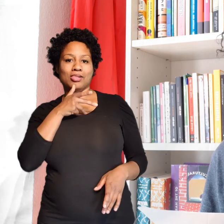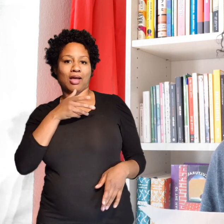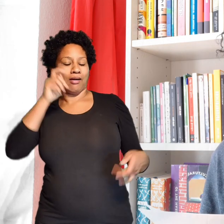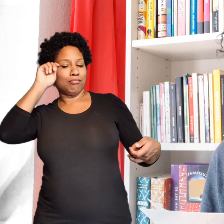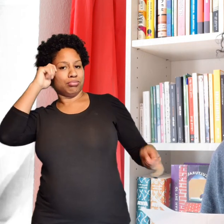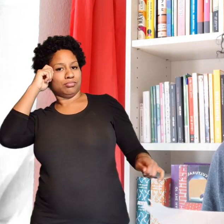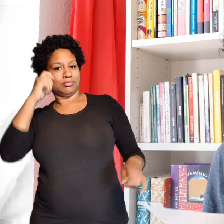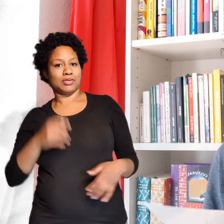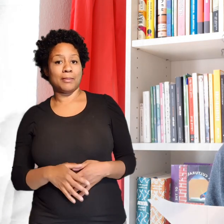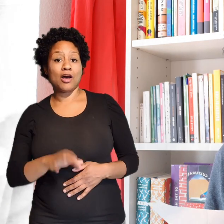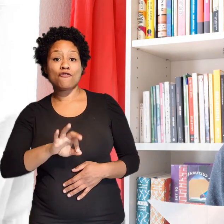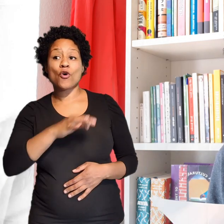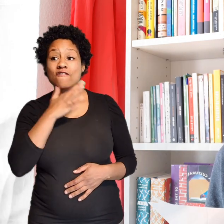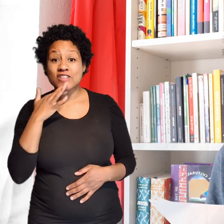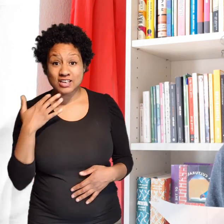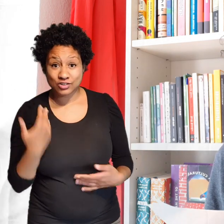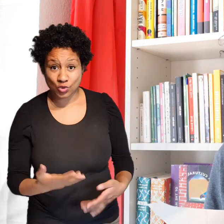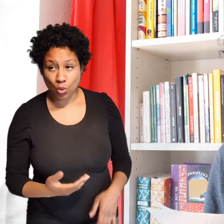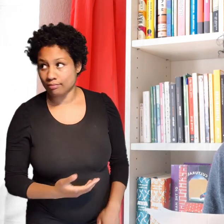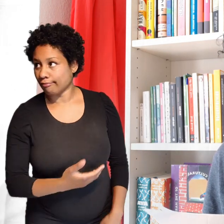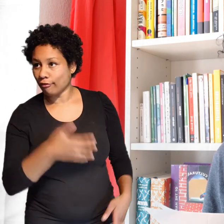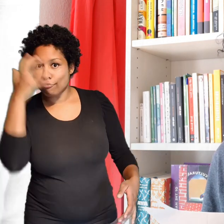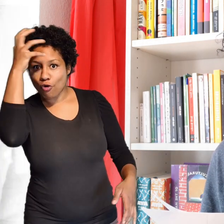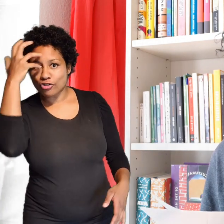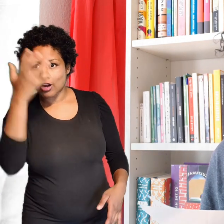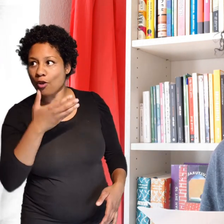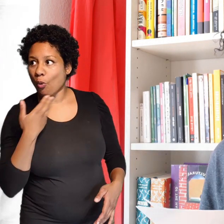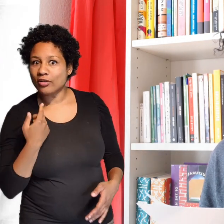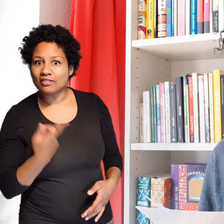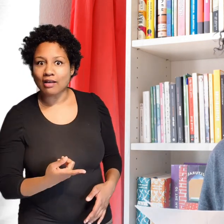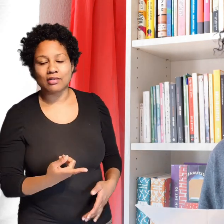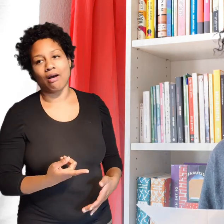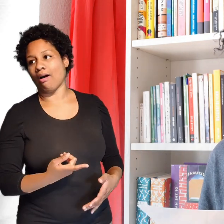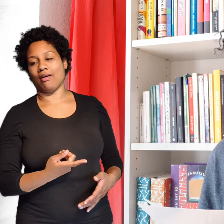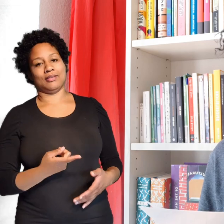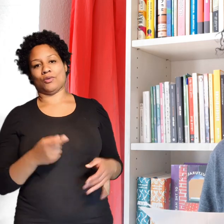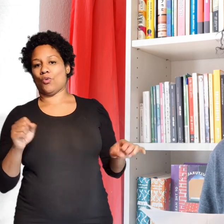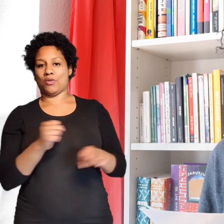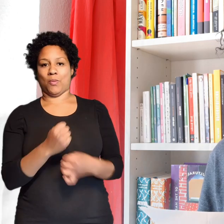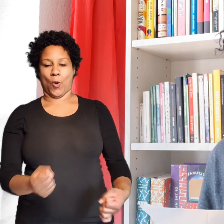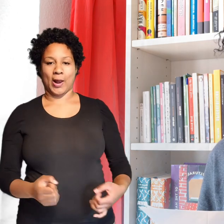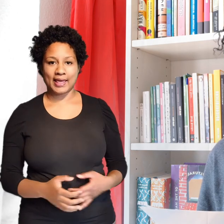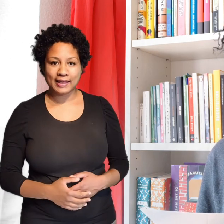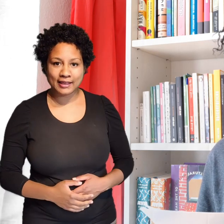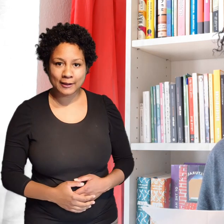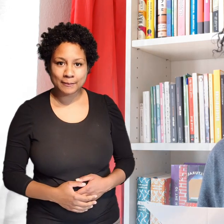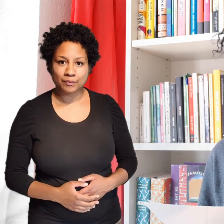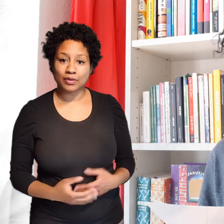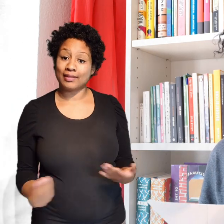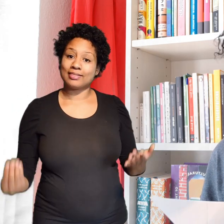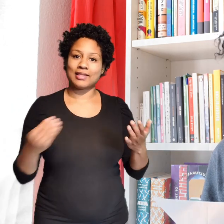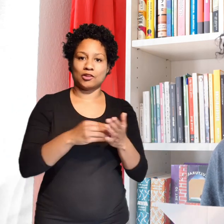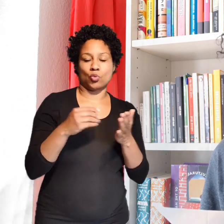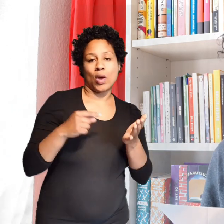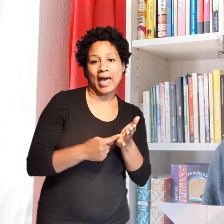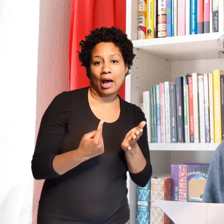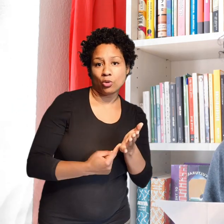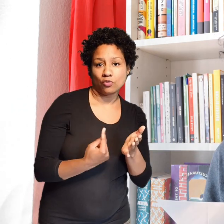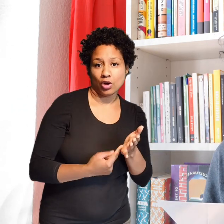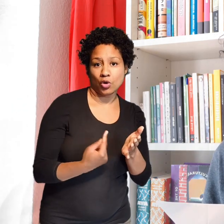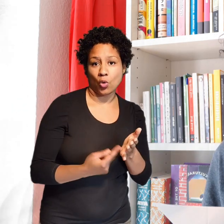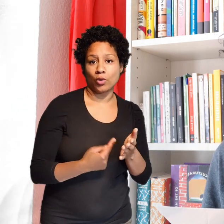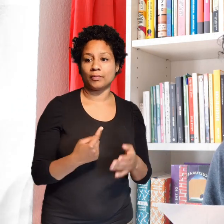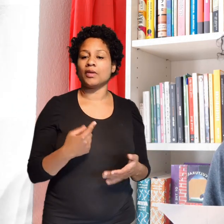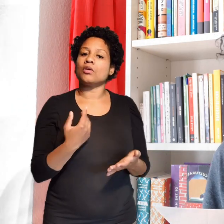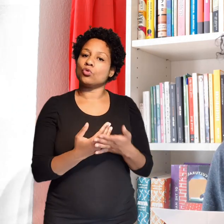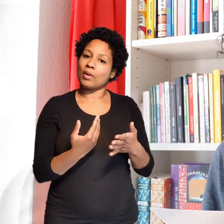viele von uns eine radikale Vorstellung. Wenn zu diesen Herausforderungen noch hinzukommt, dass wir